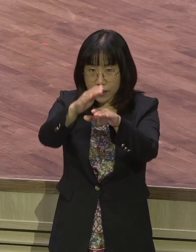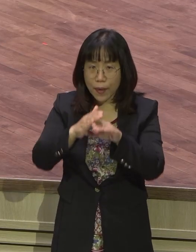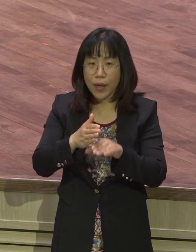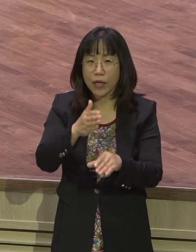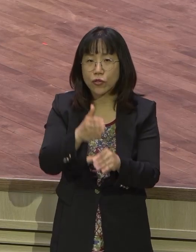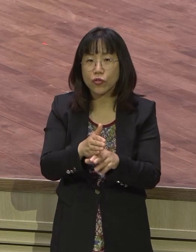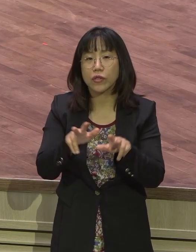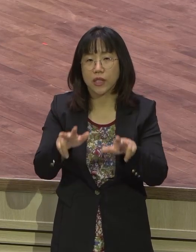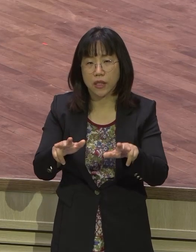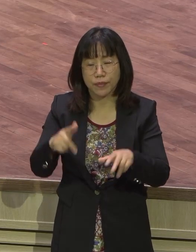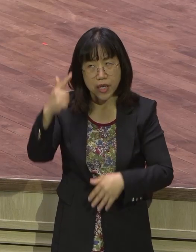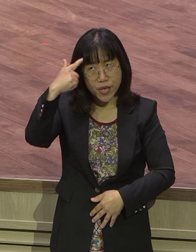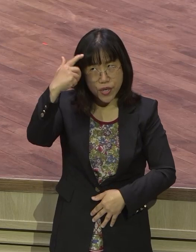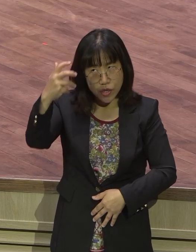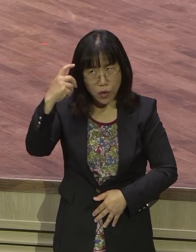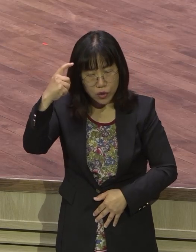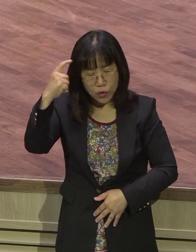모든